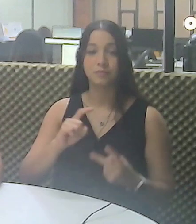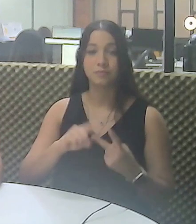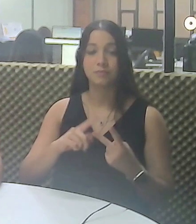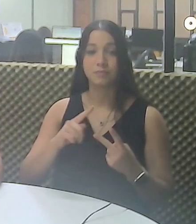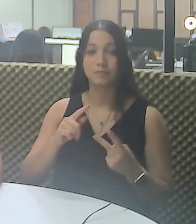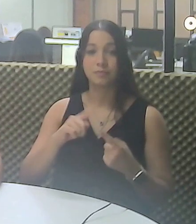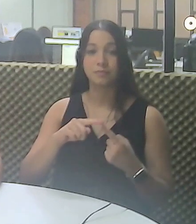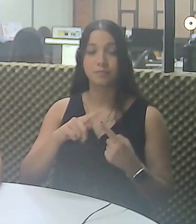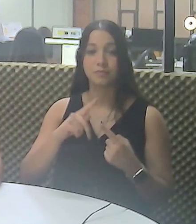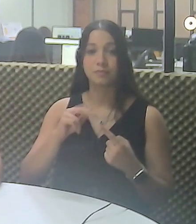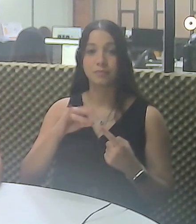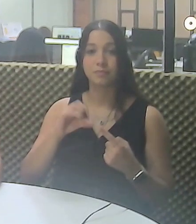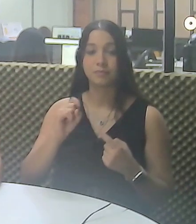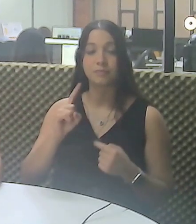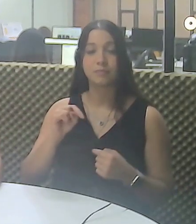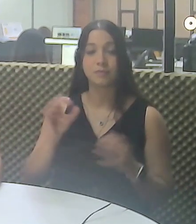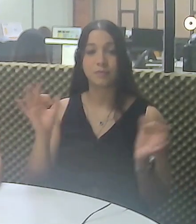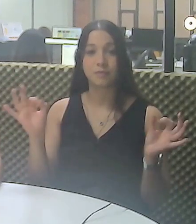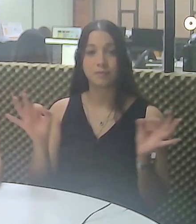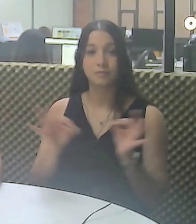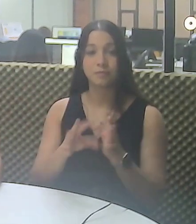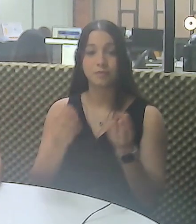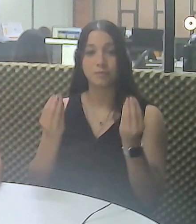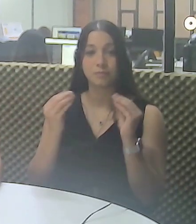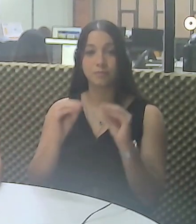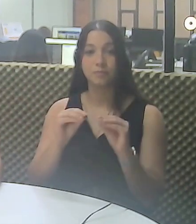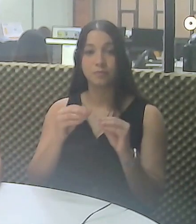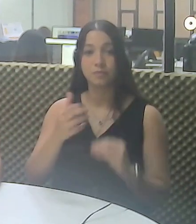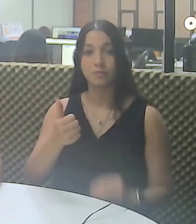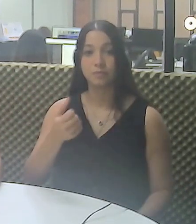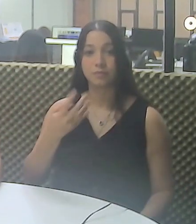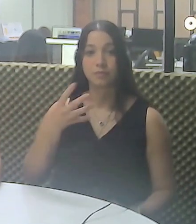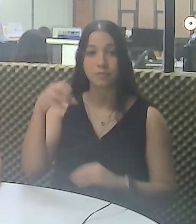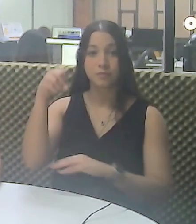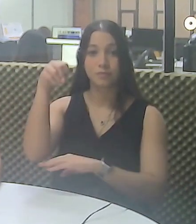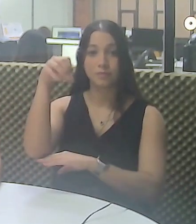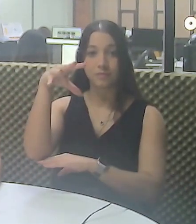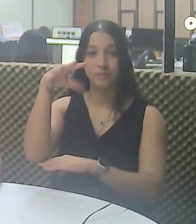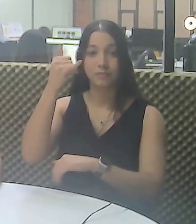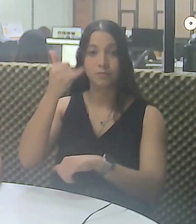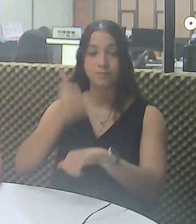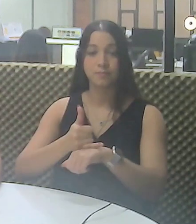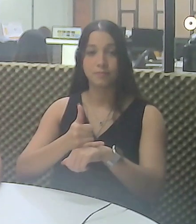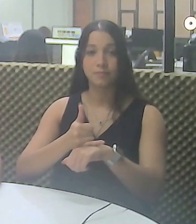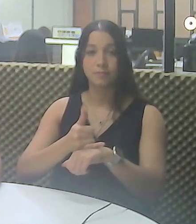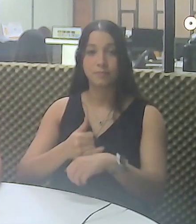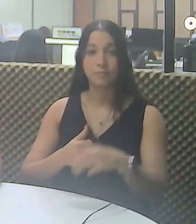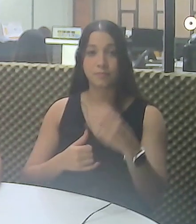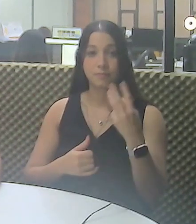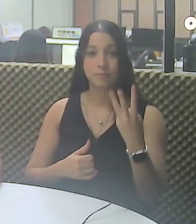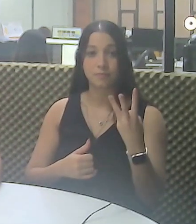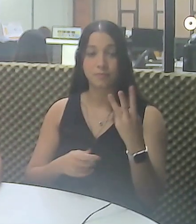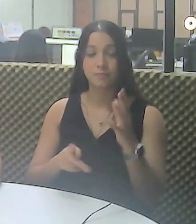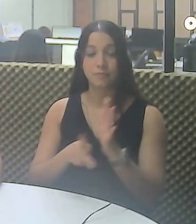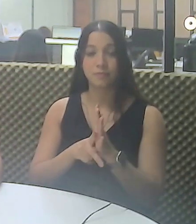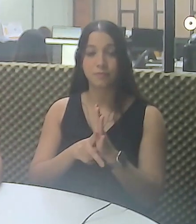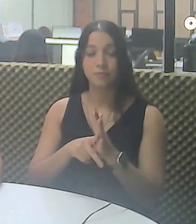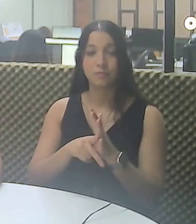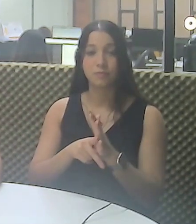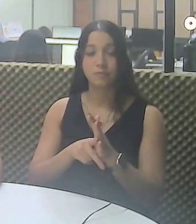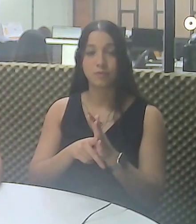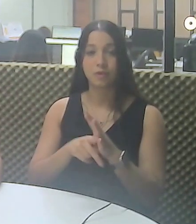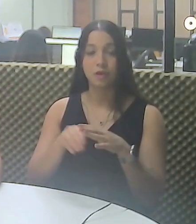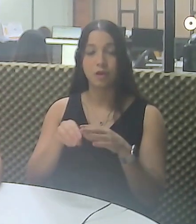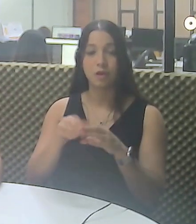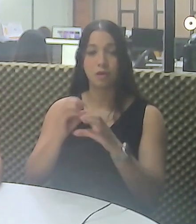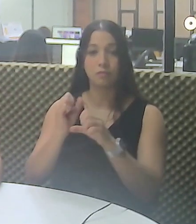no Roosevelt, está sendo finalizada a instalação de 14 postes de aço e 3 postes de concreto, totalizando